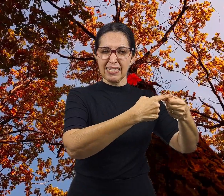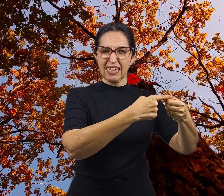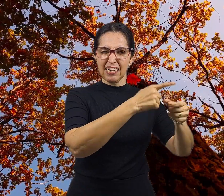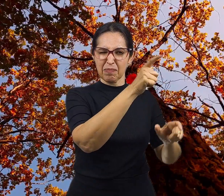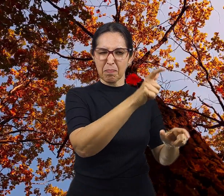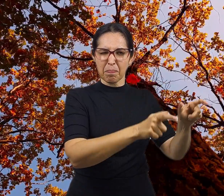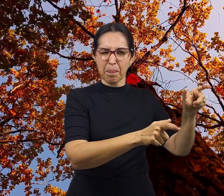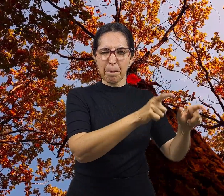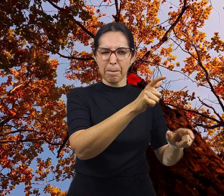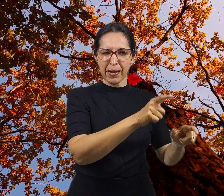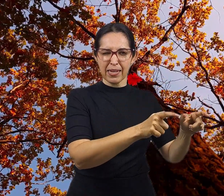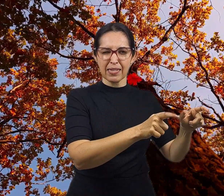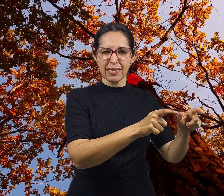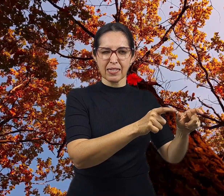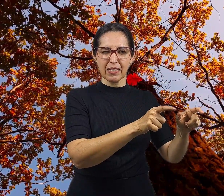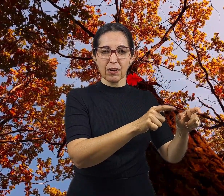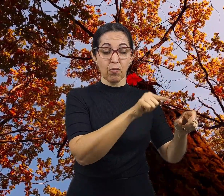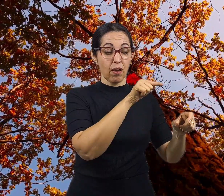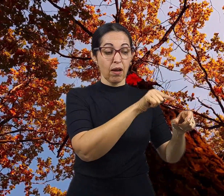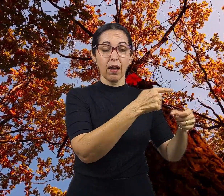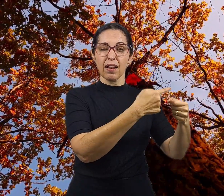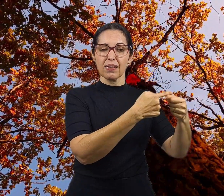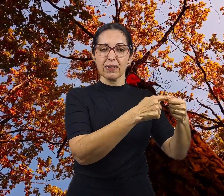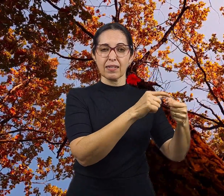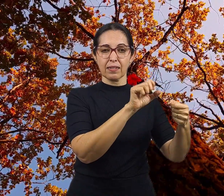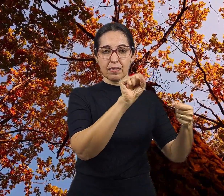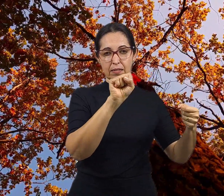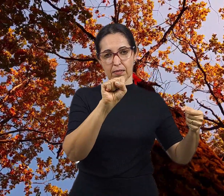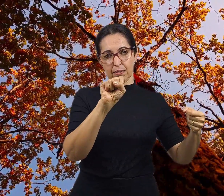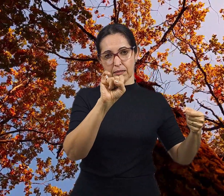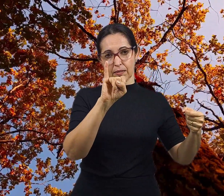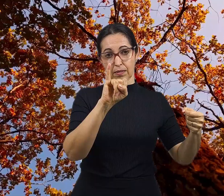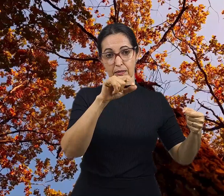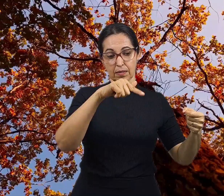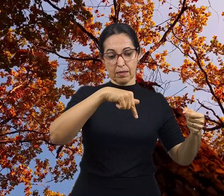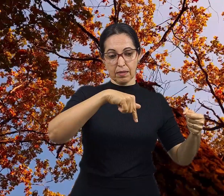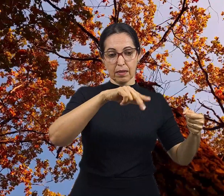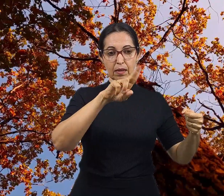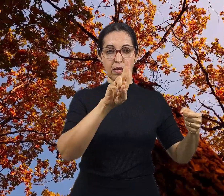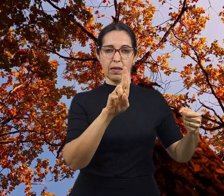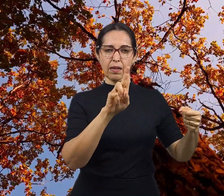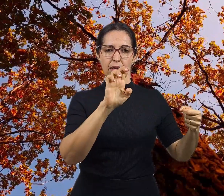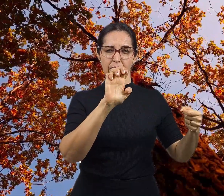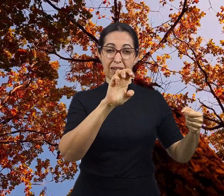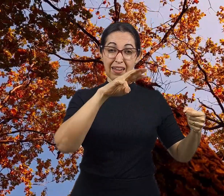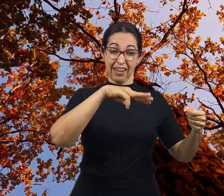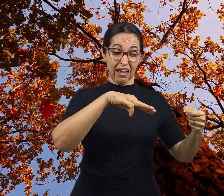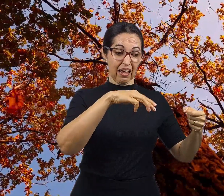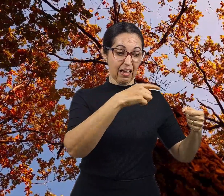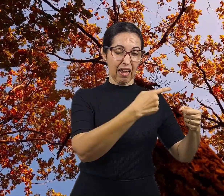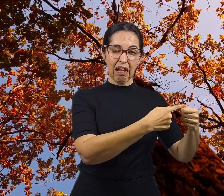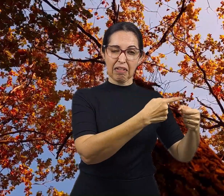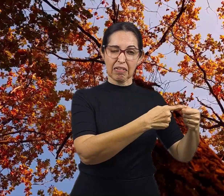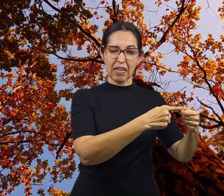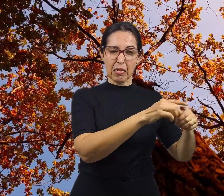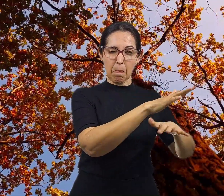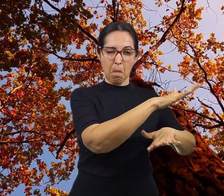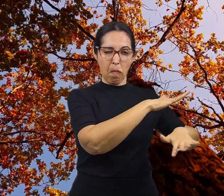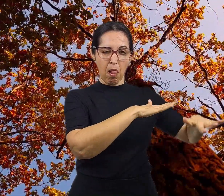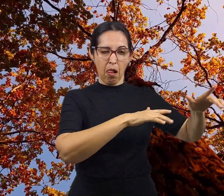de uma cidade inteira, que era a cidade de Siquém. E diante daquela situação, Deus dá a ele uma